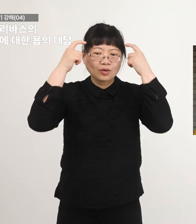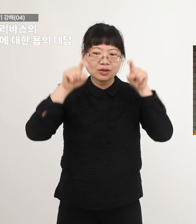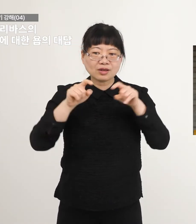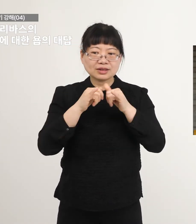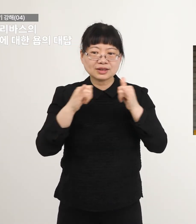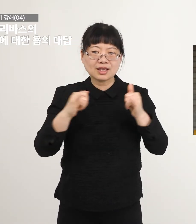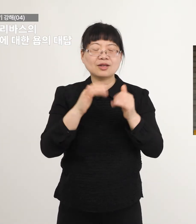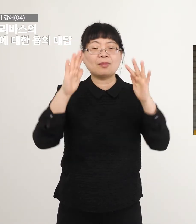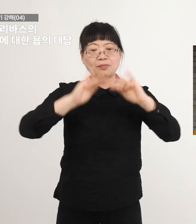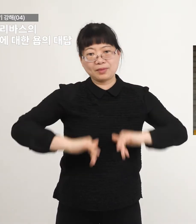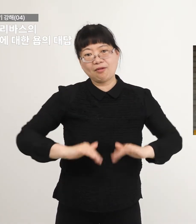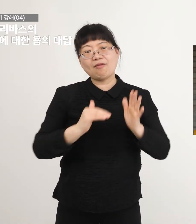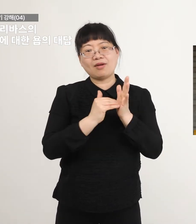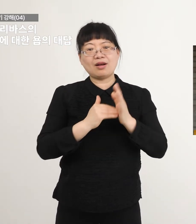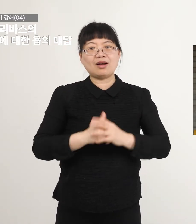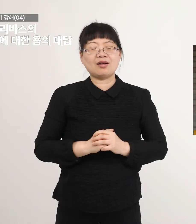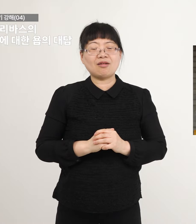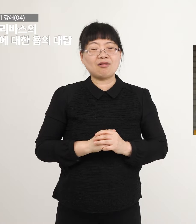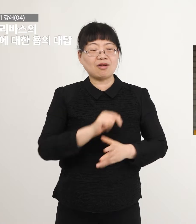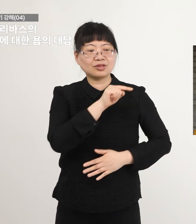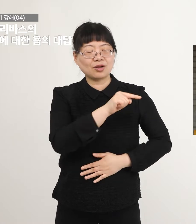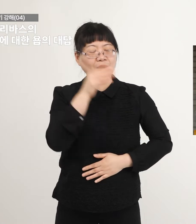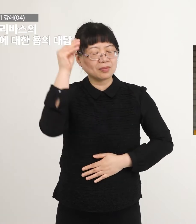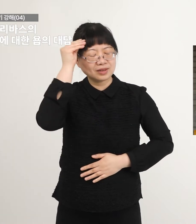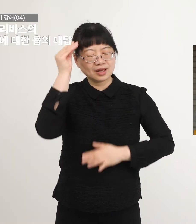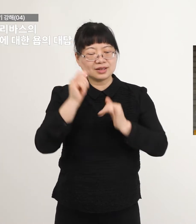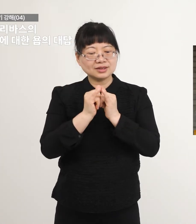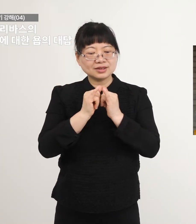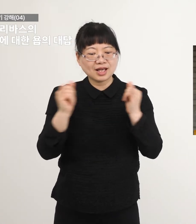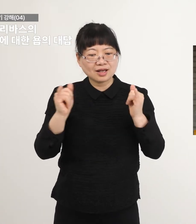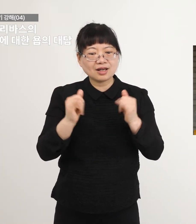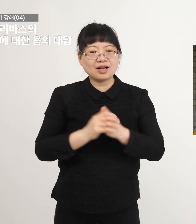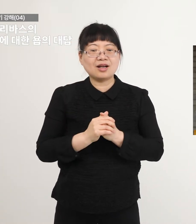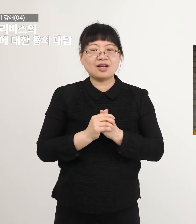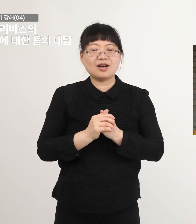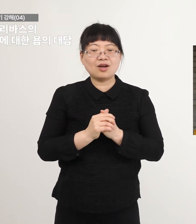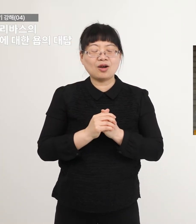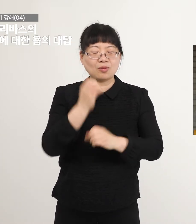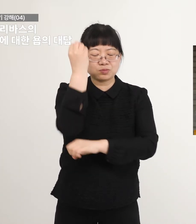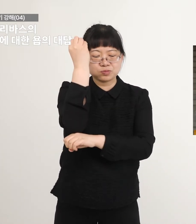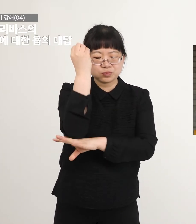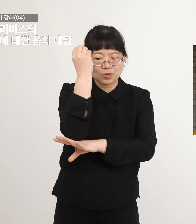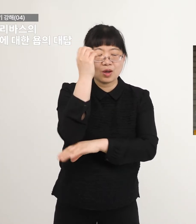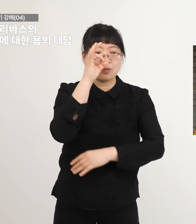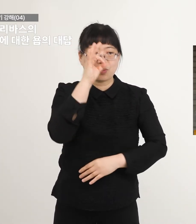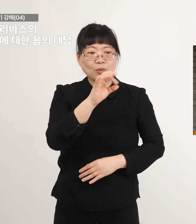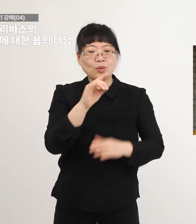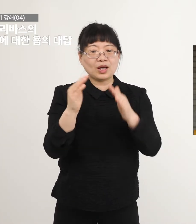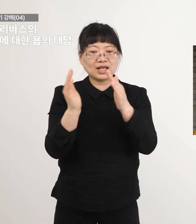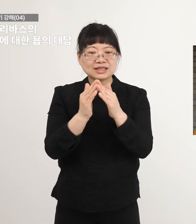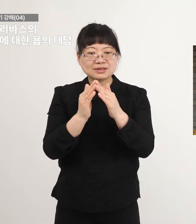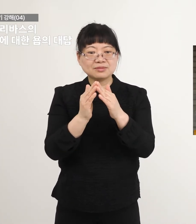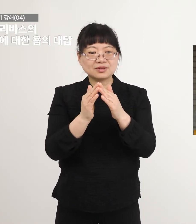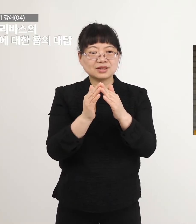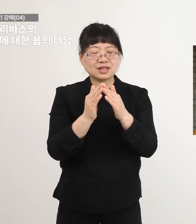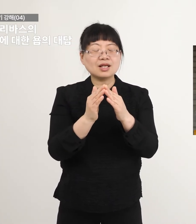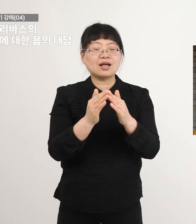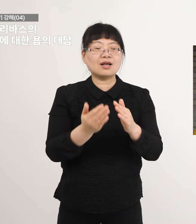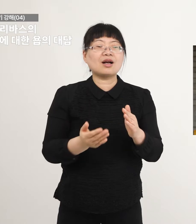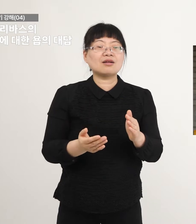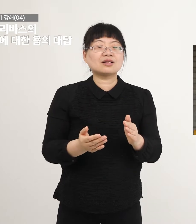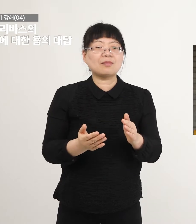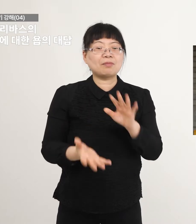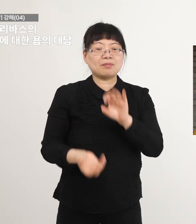자를 멸하느니라. 내가 미련한 자가 뿌리 내리는 것을 보고 그의 집을 당장에